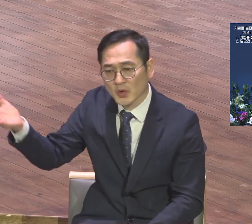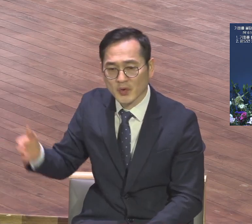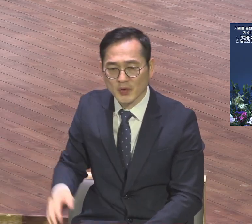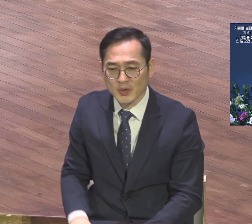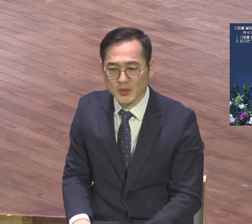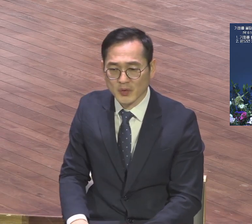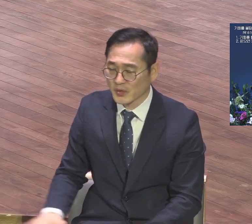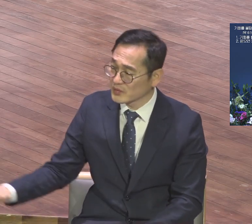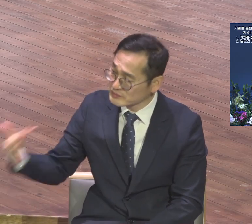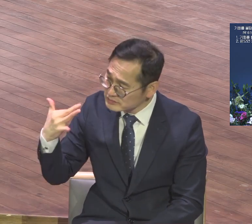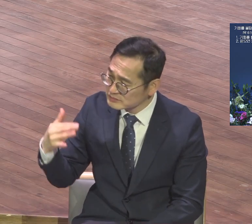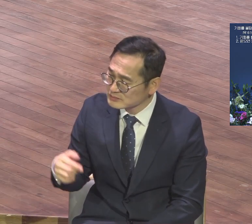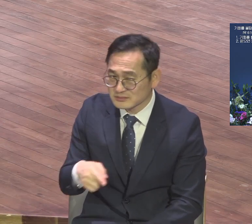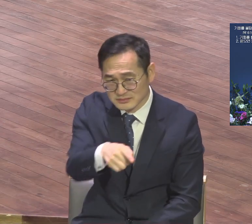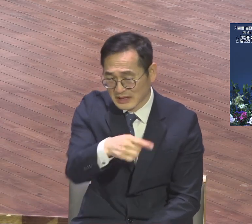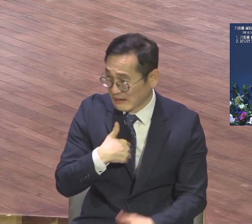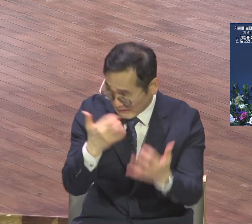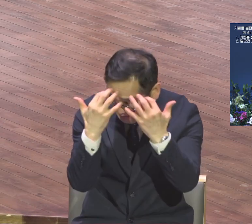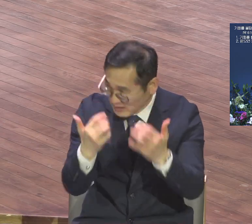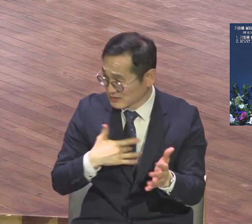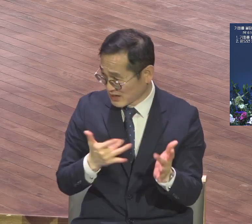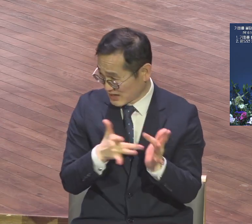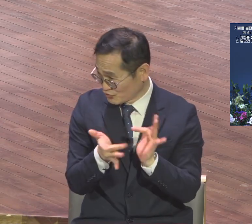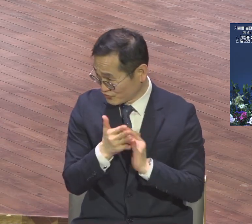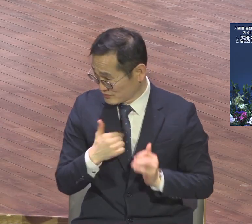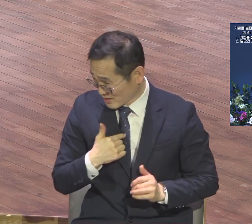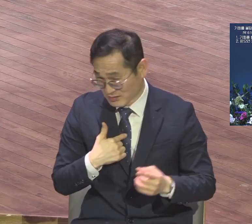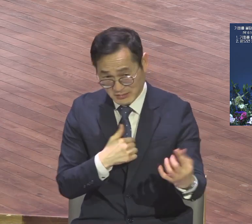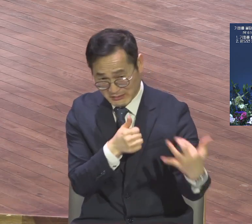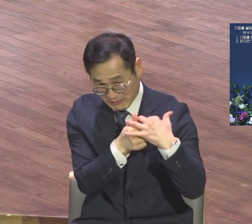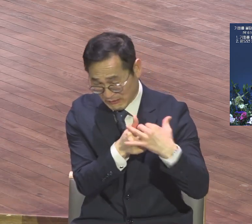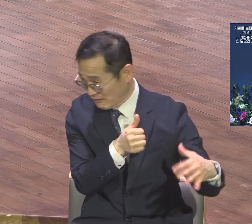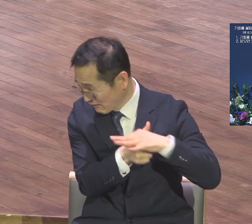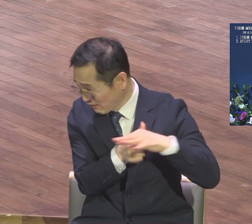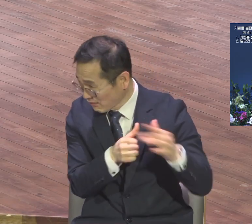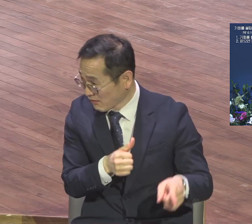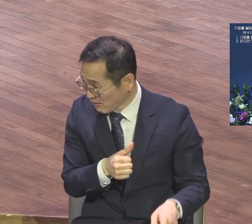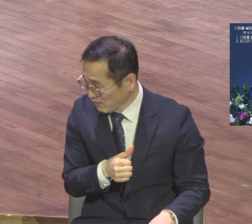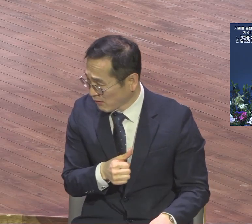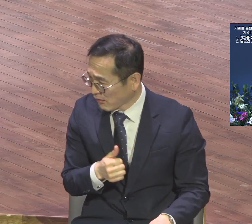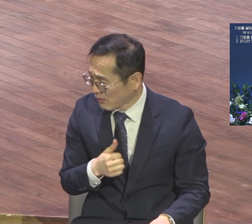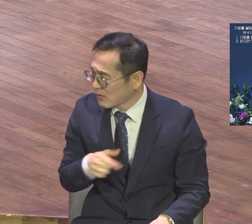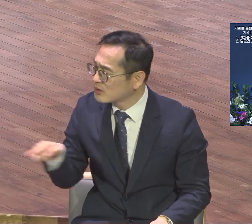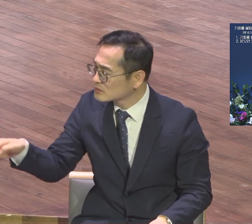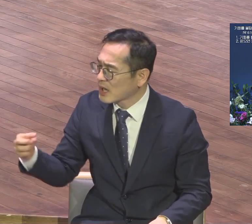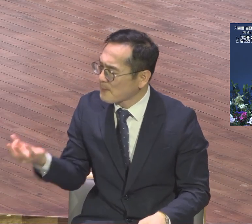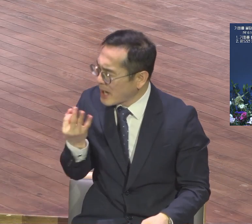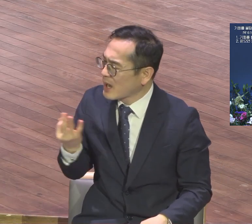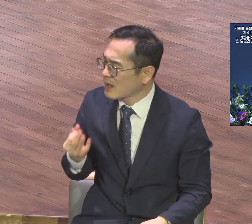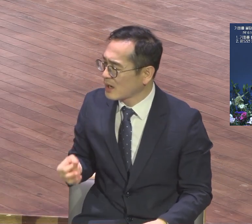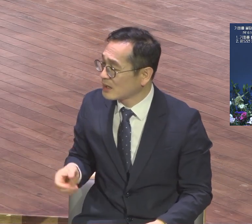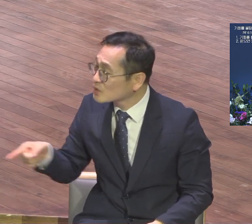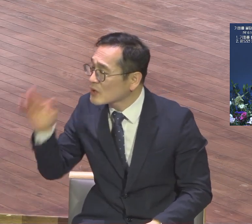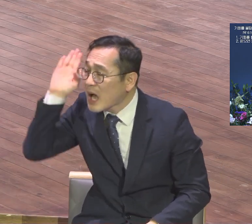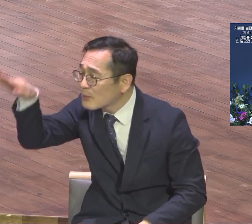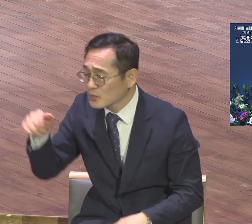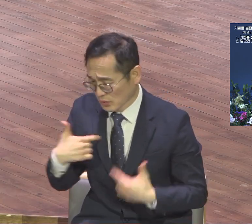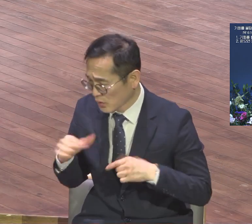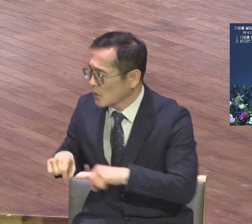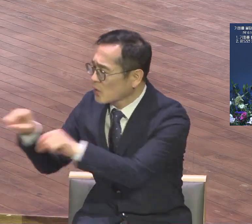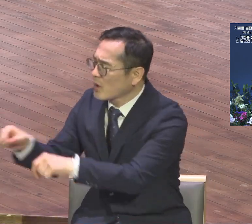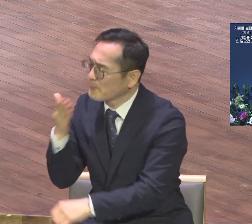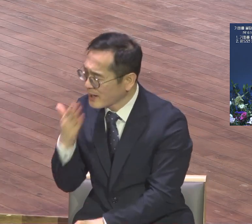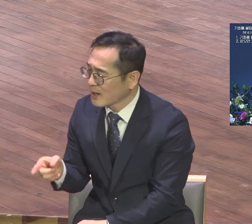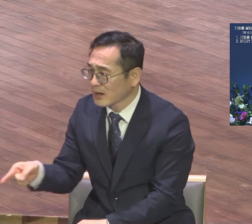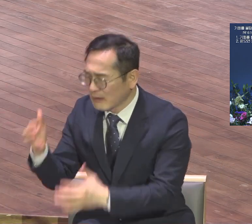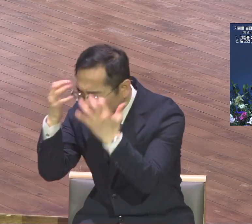없다. 예수님이 받으신 것처럼 너희들도 앞으로 사역할 때 때로는 오해도 받고 모욕도 망신도